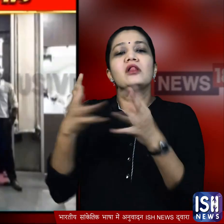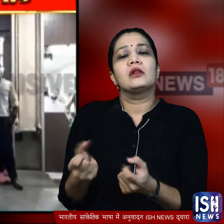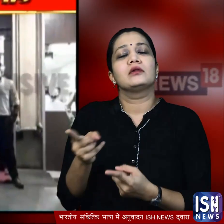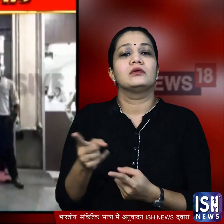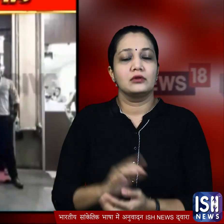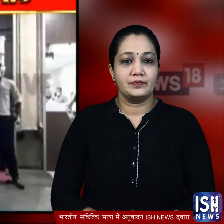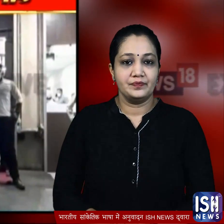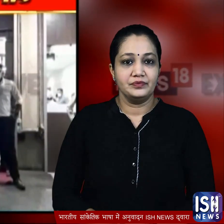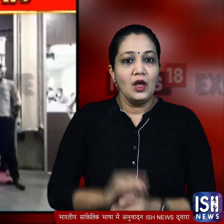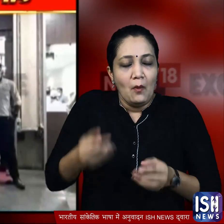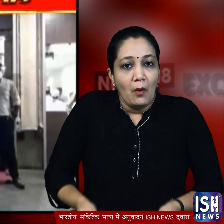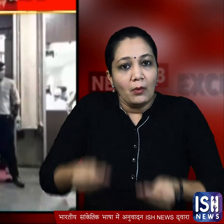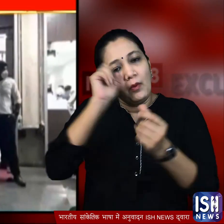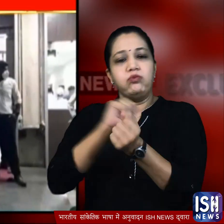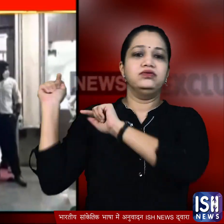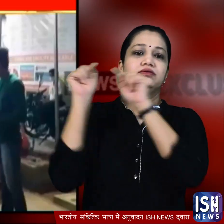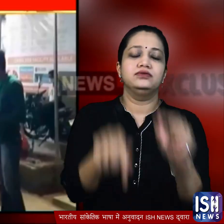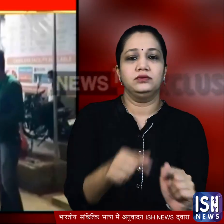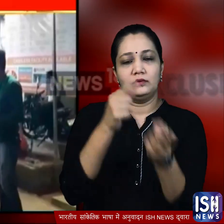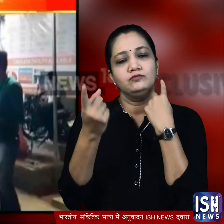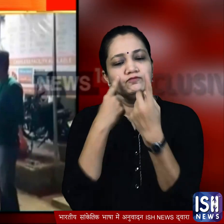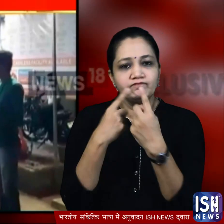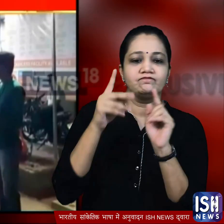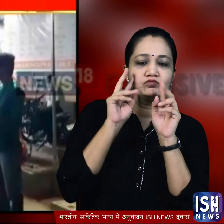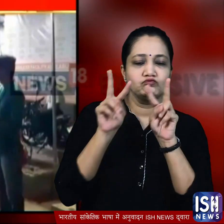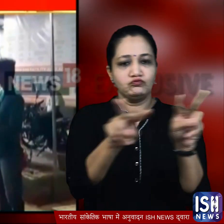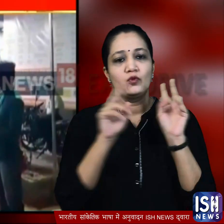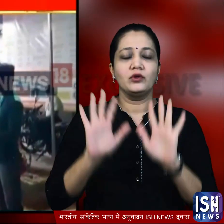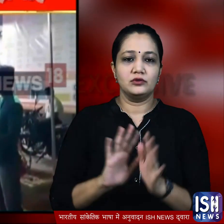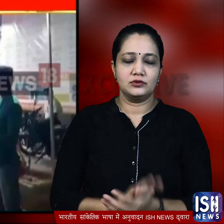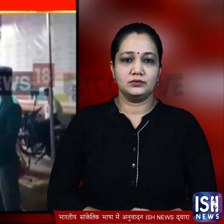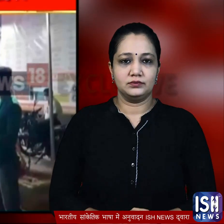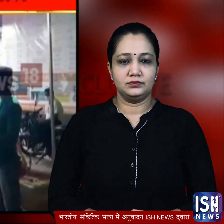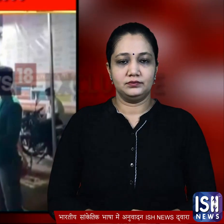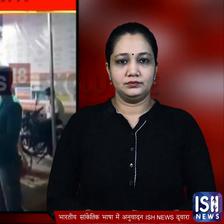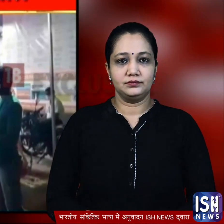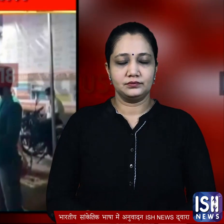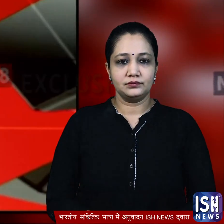ये था। मामला बढ़ा तो पुलिस भी अस्पताल पहुंच गई और हालात को संभालने में जुट गई।